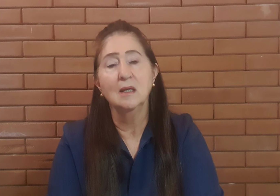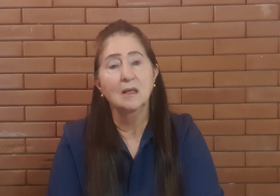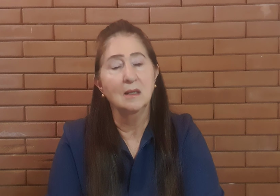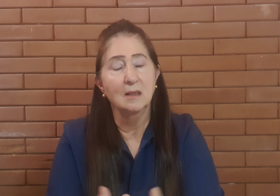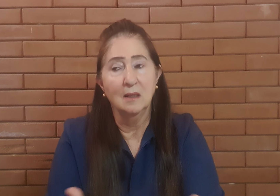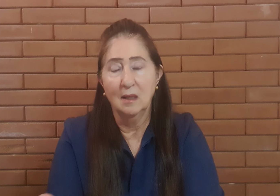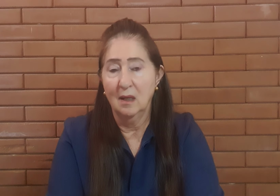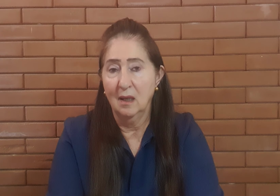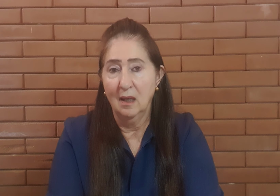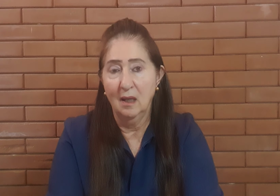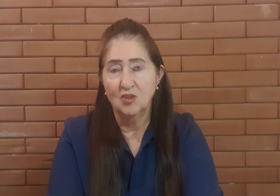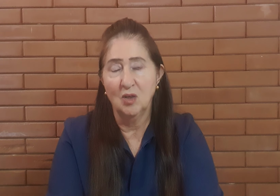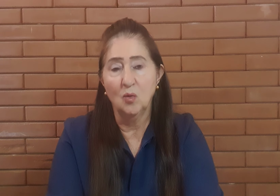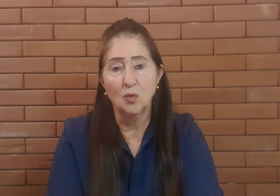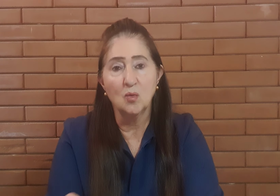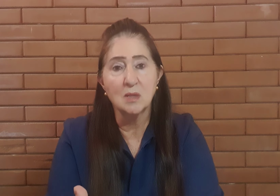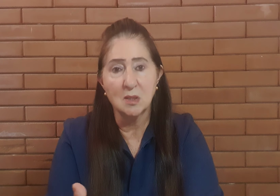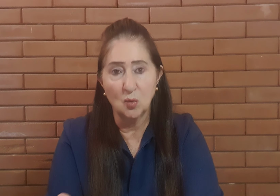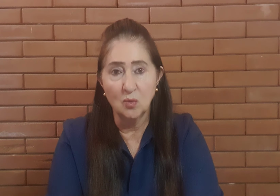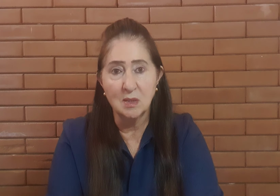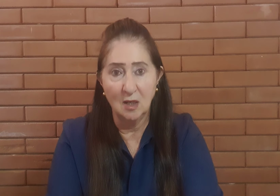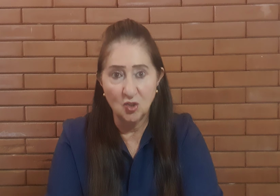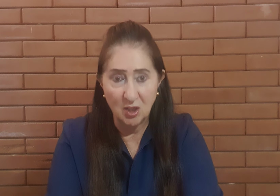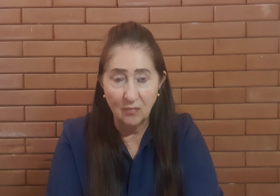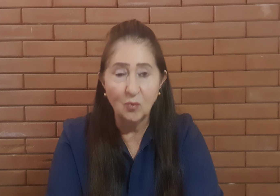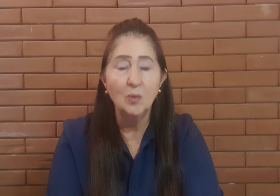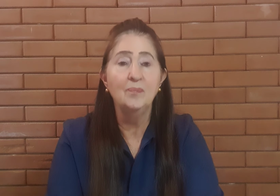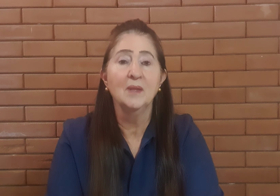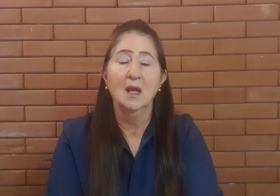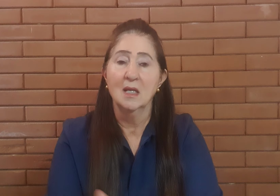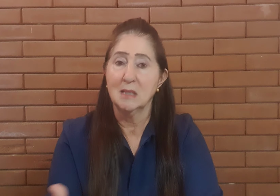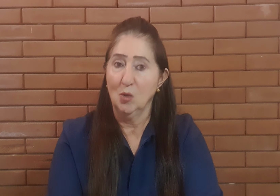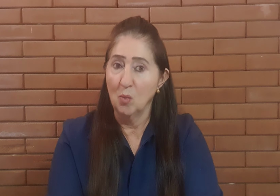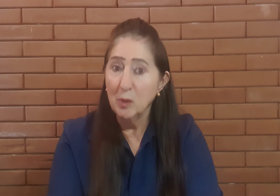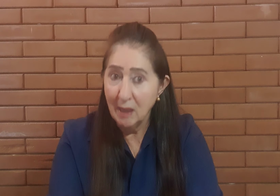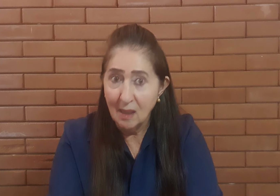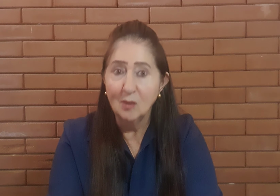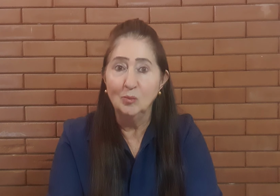e, de acordo com os estudos científicos, se comunicam.